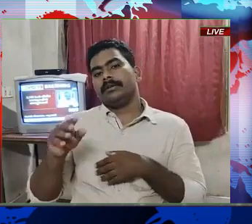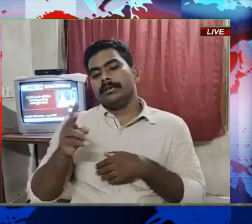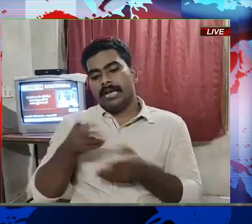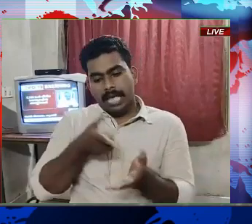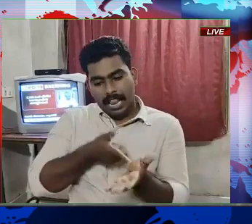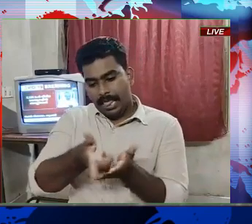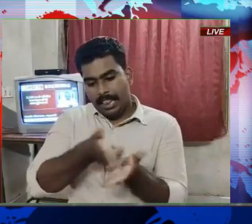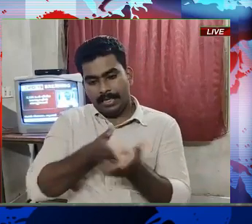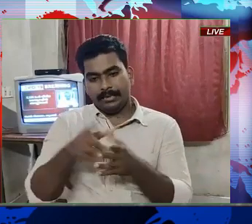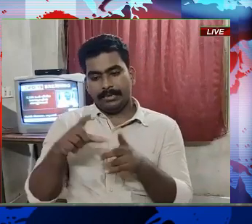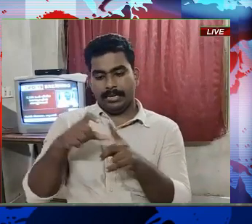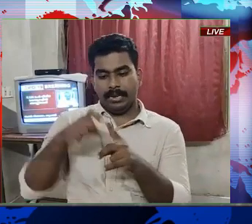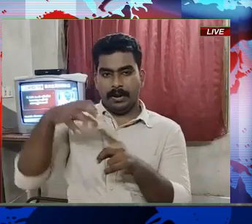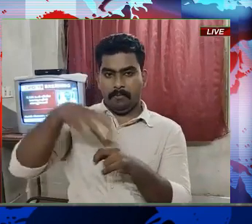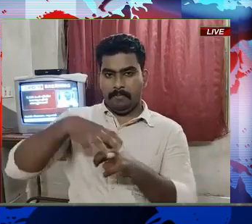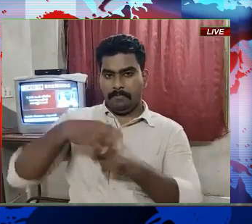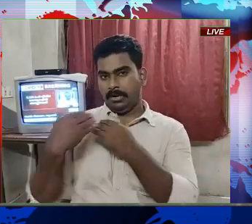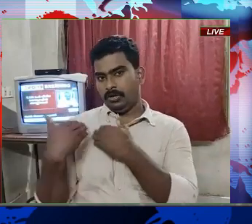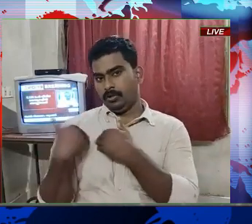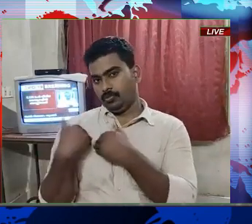എന്നാൽ ചിലയിടത്ത്